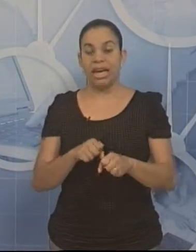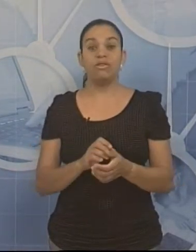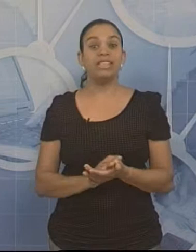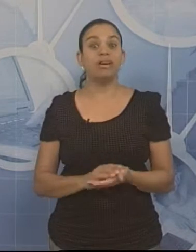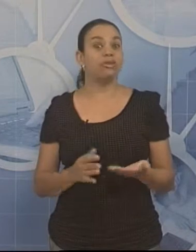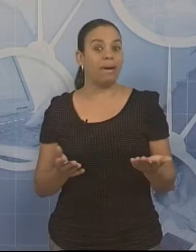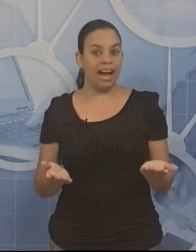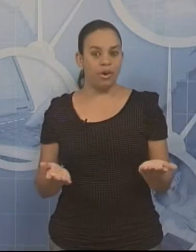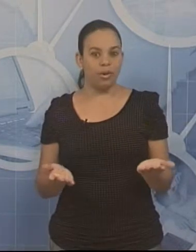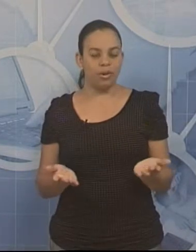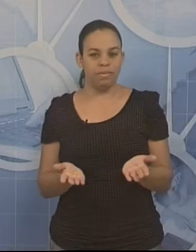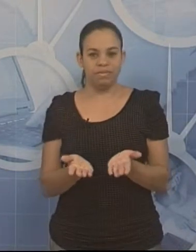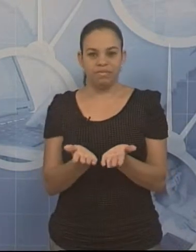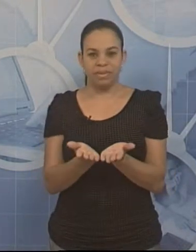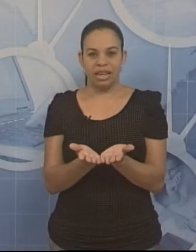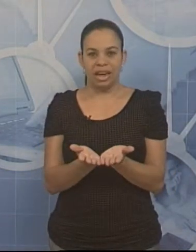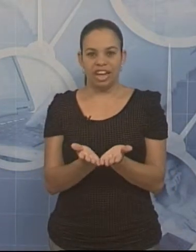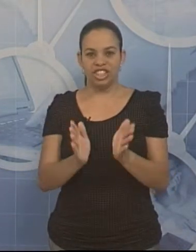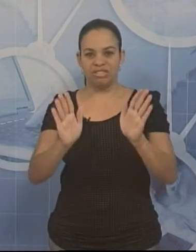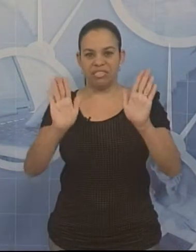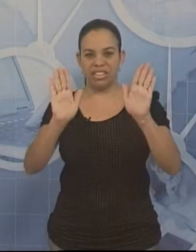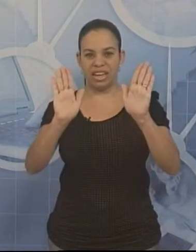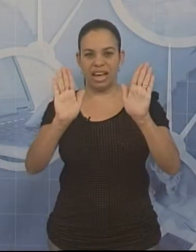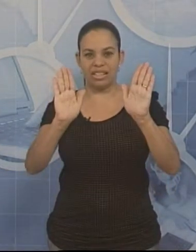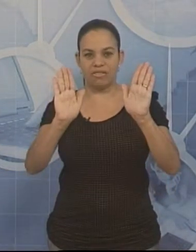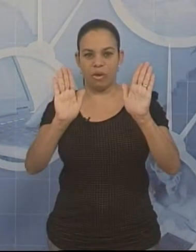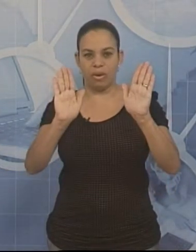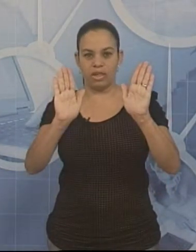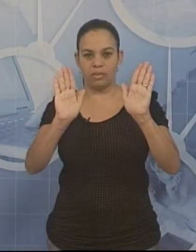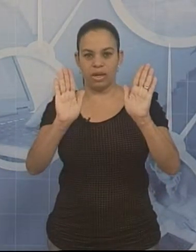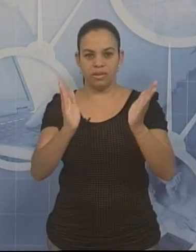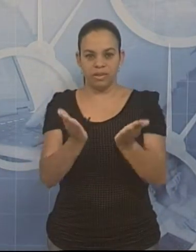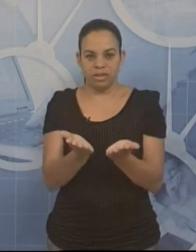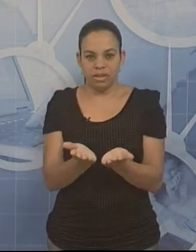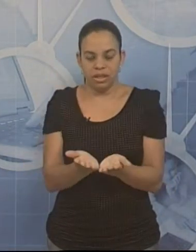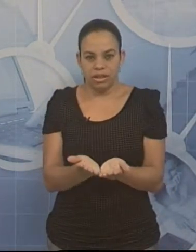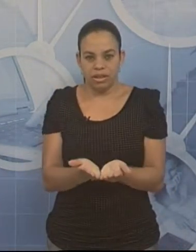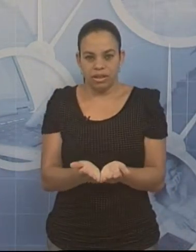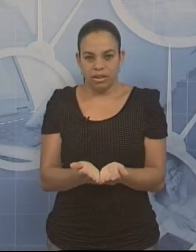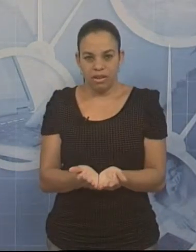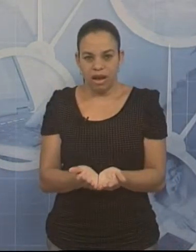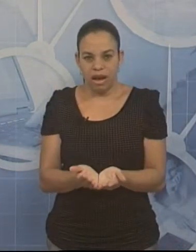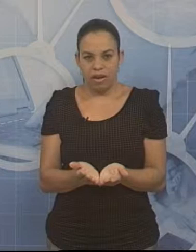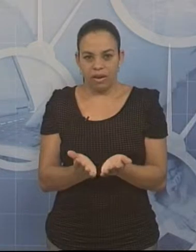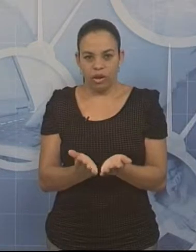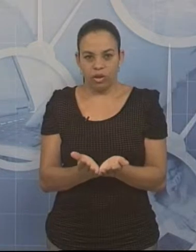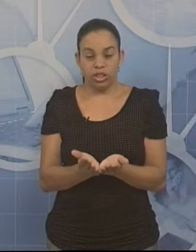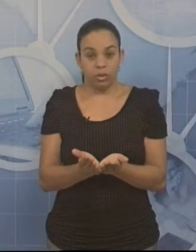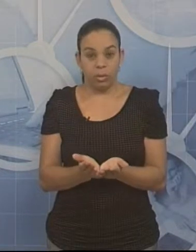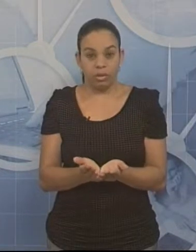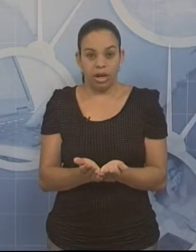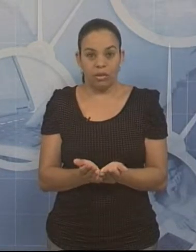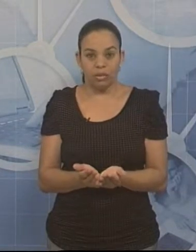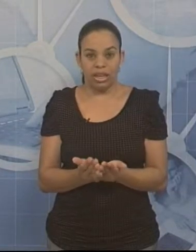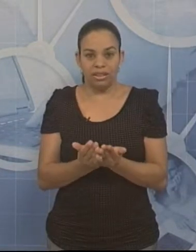e um sinal de barco a gente vai fazer essa forma com as mãos encostando uma mão na outra